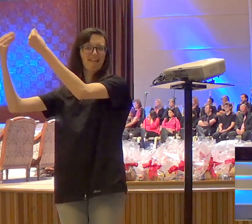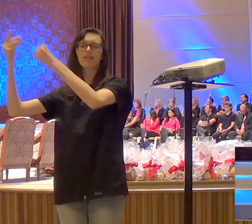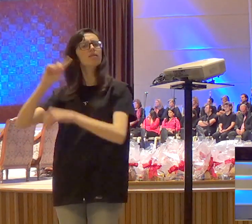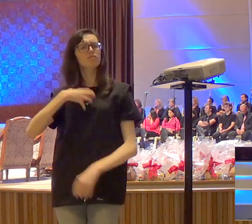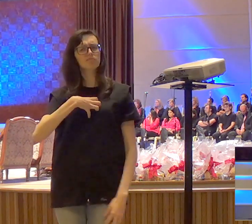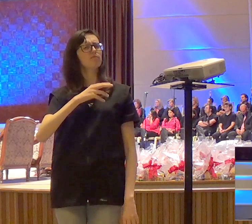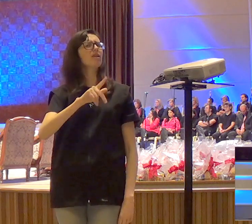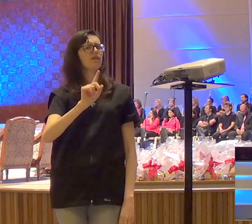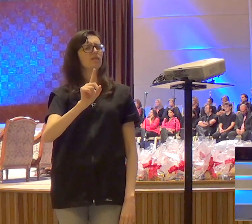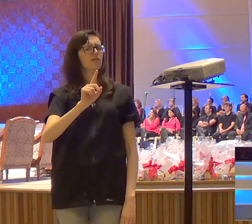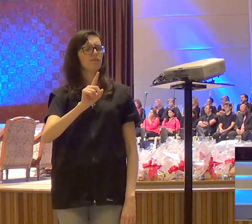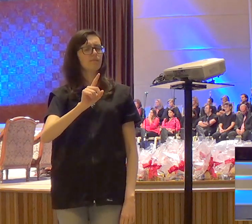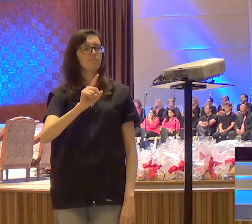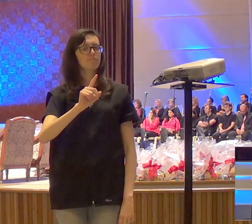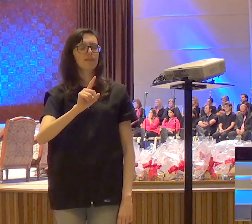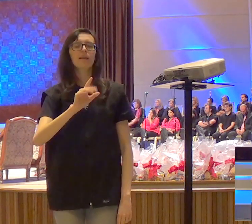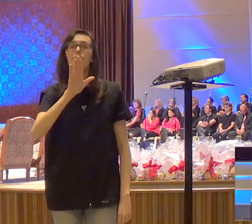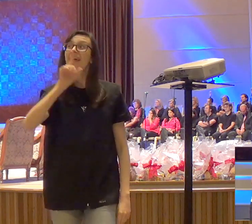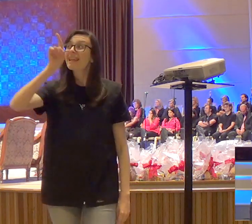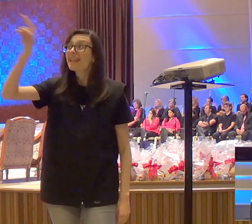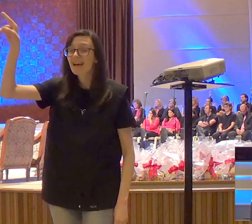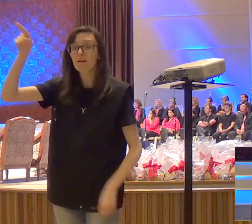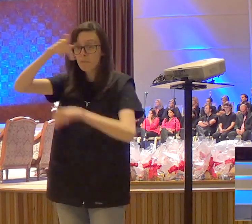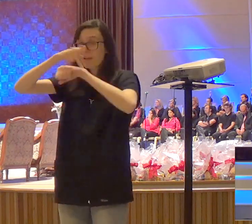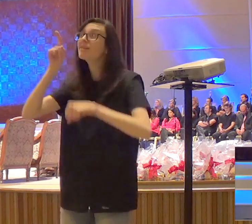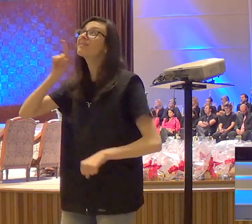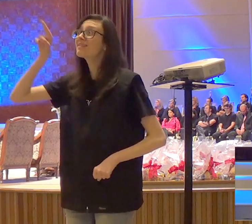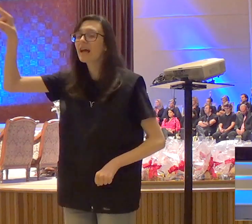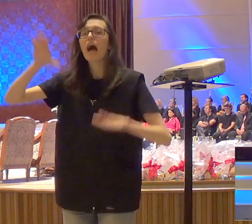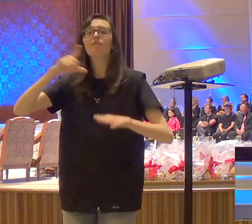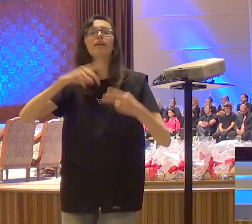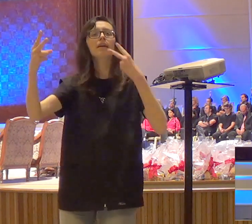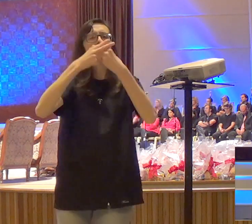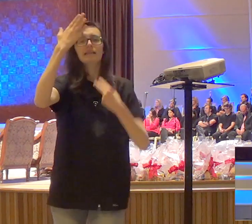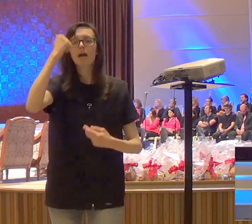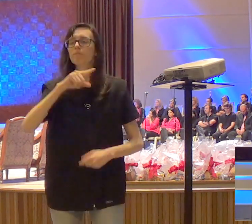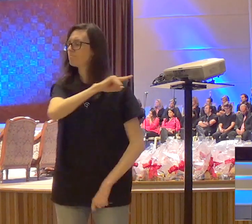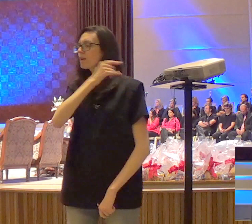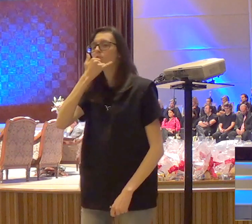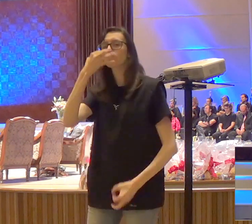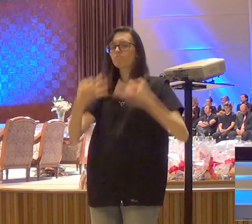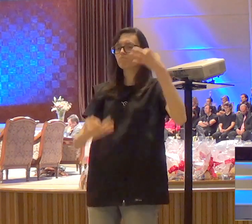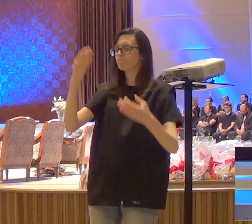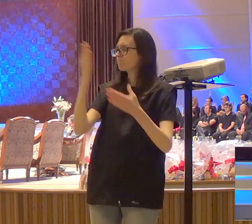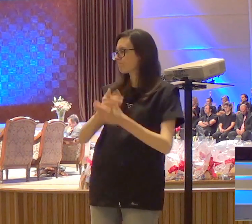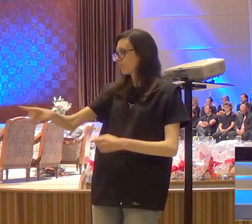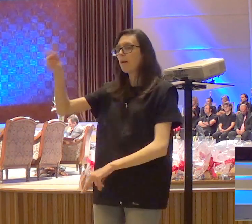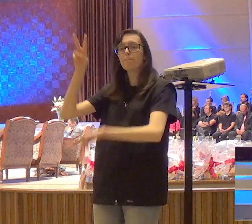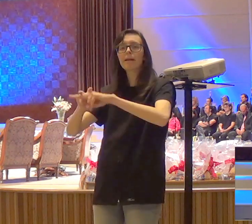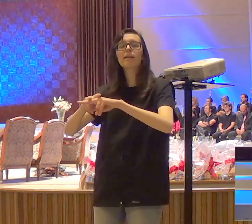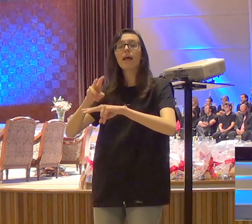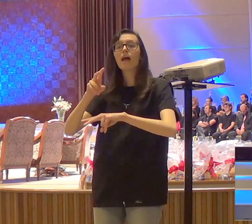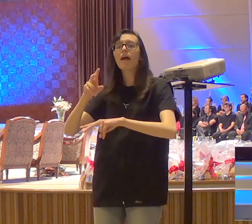sentence and even the death penalty. E nos Estados Unidos, muitas vezes eles têm prisão perpétua e até mesmo pena de morte. But